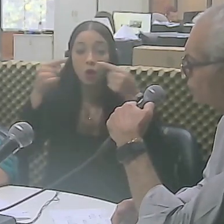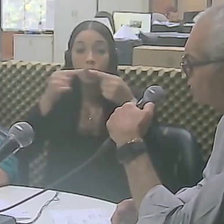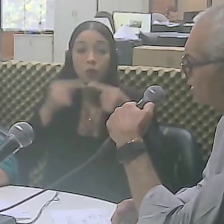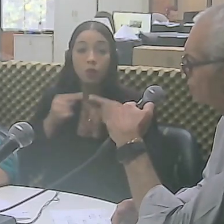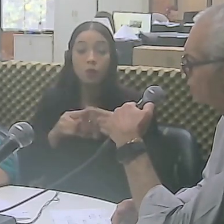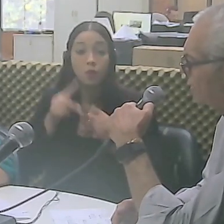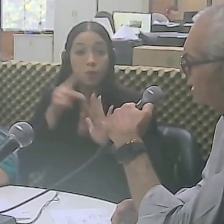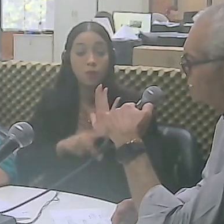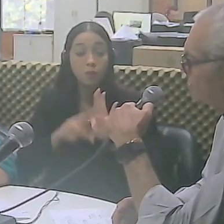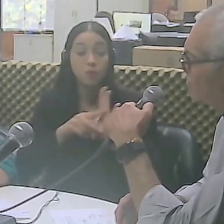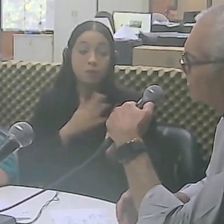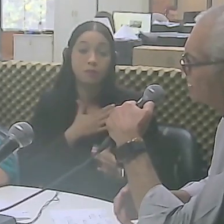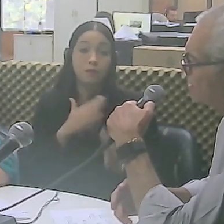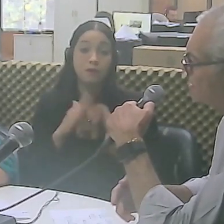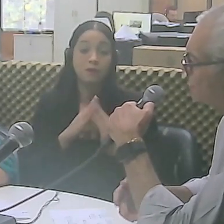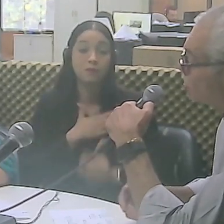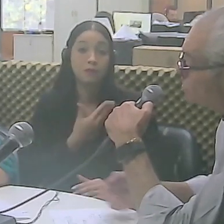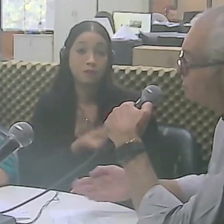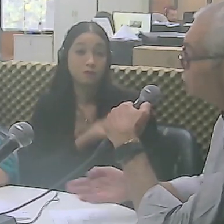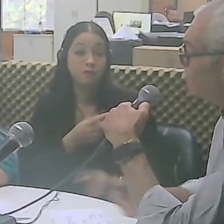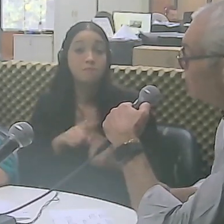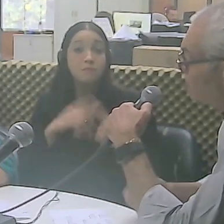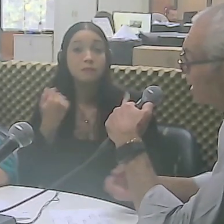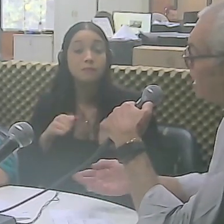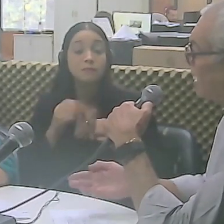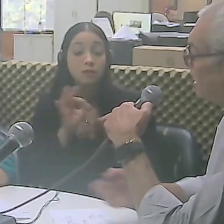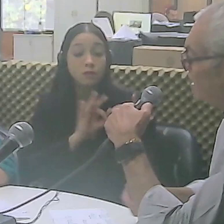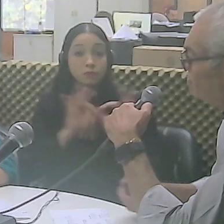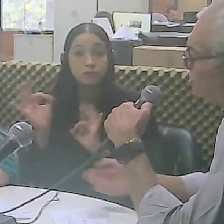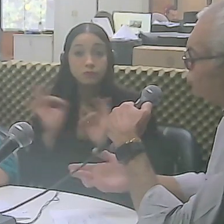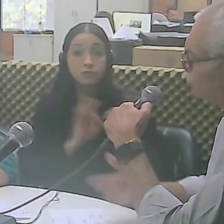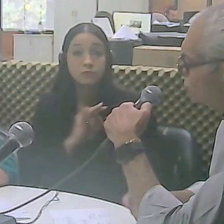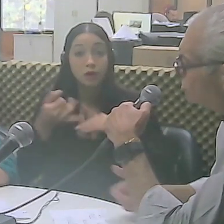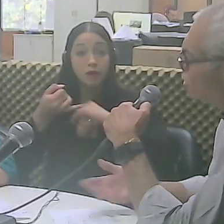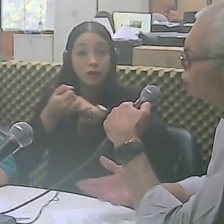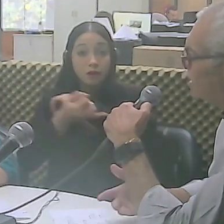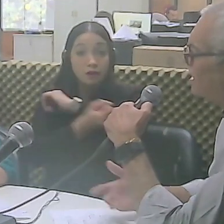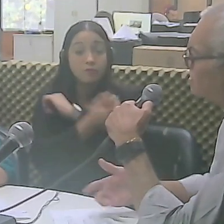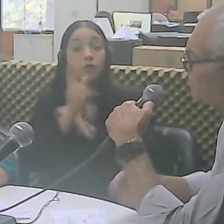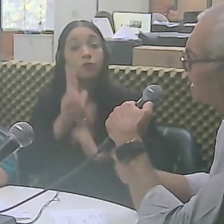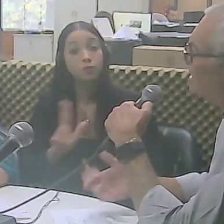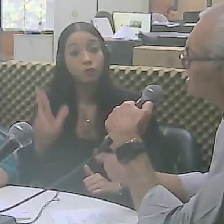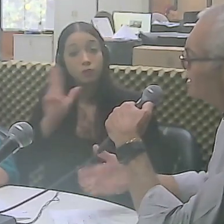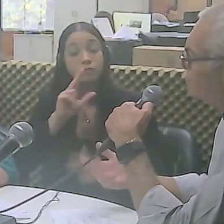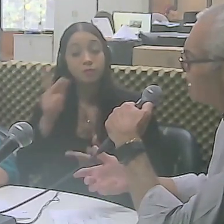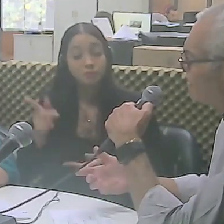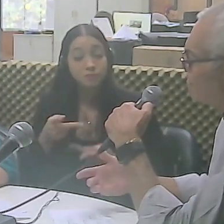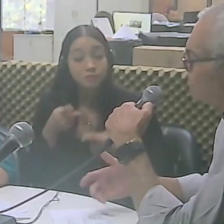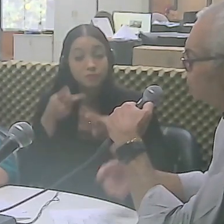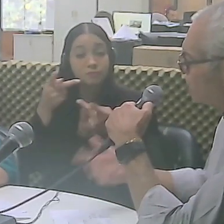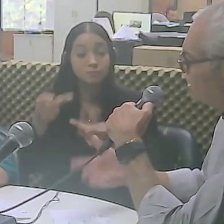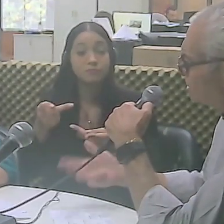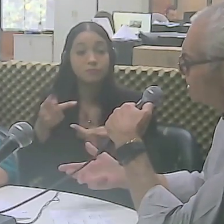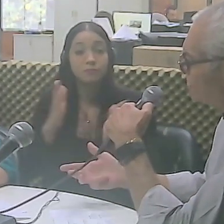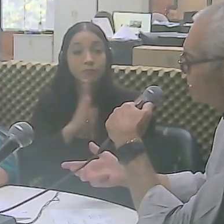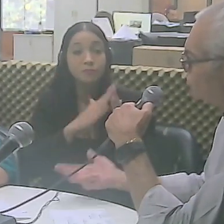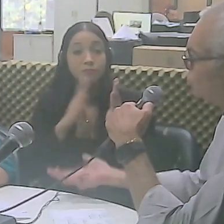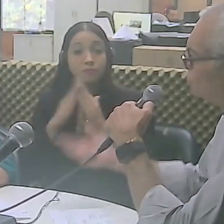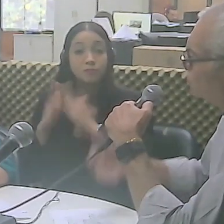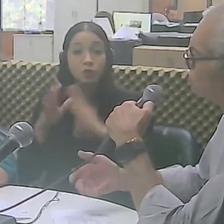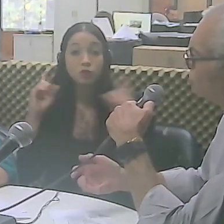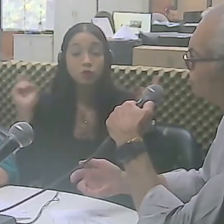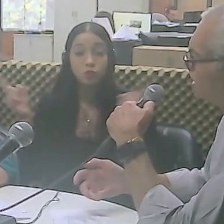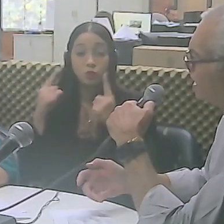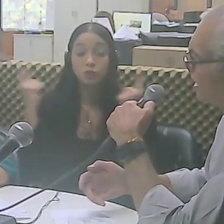dentro do programa Minha Casa Minha Vida, mas nós precisamos de preparar a infraestrutura de Uberlândia para receber moradia para